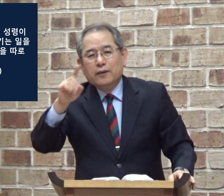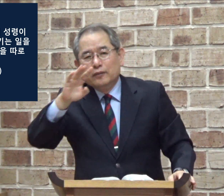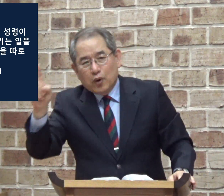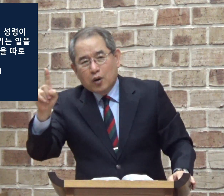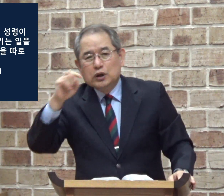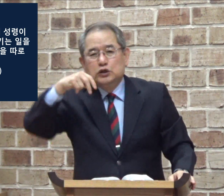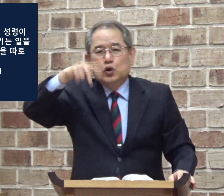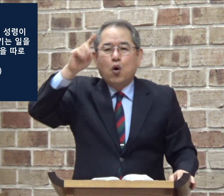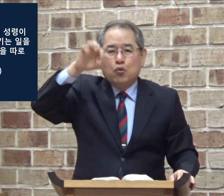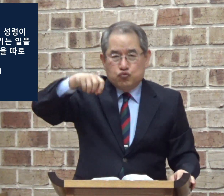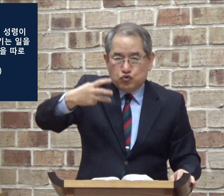기도하면